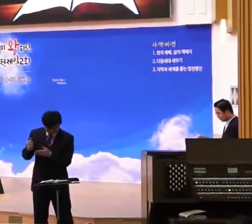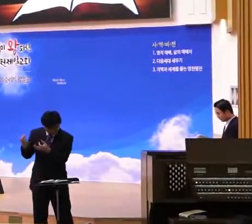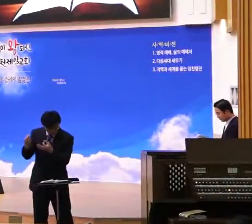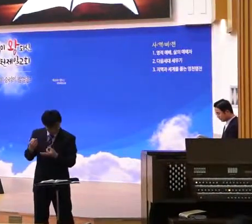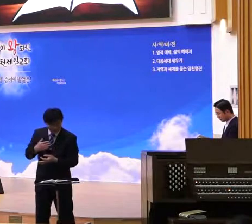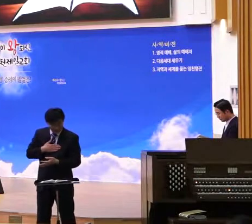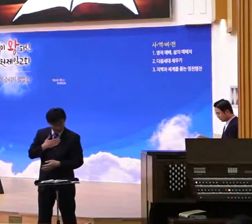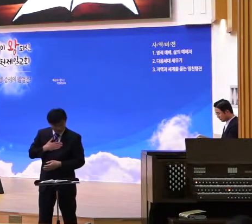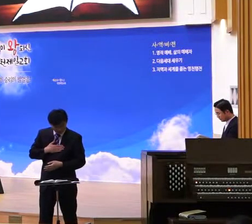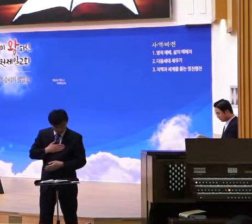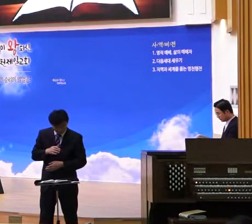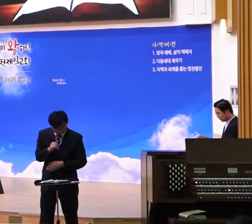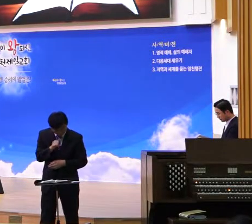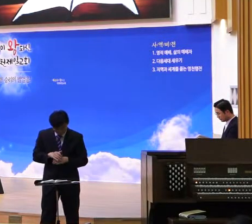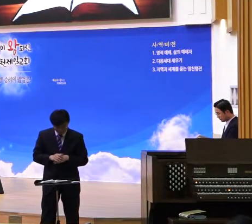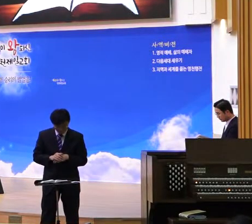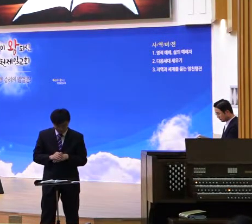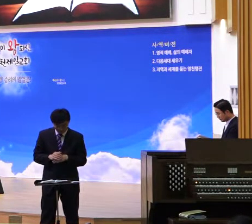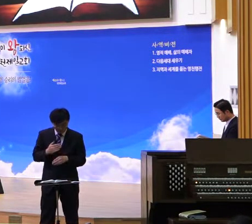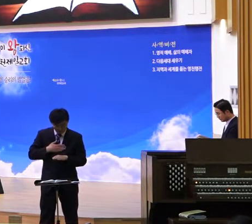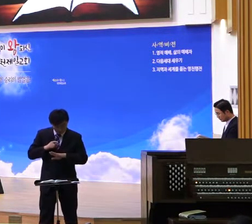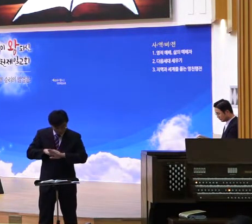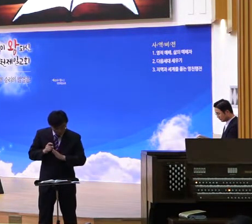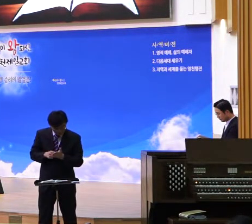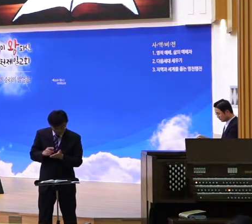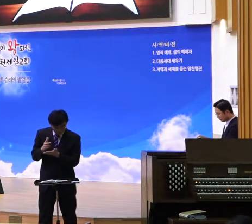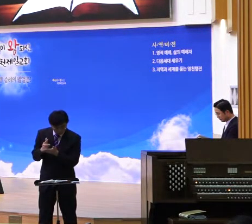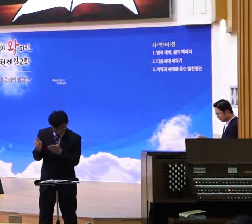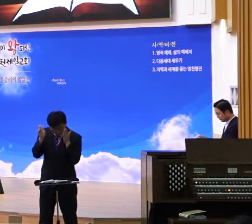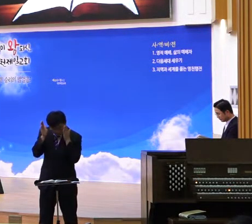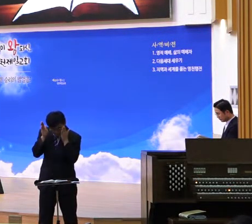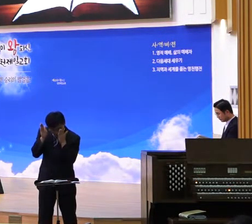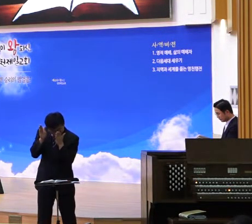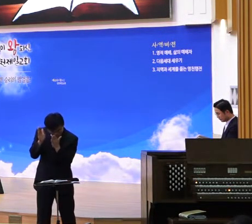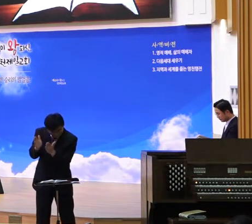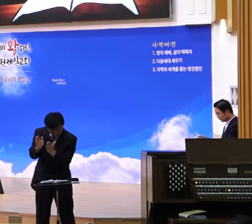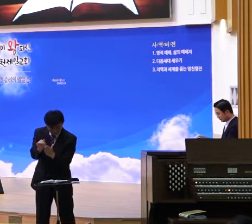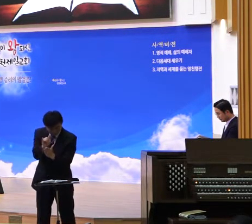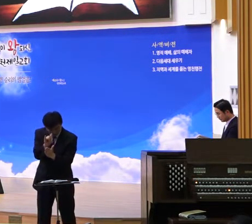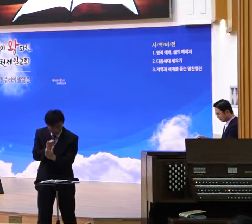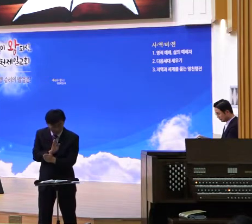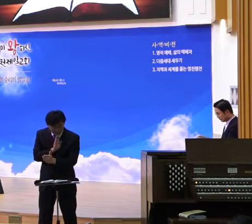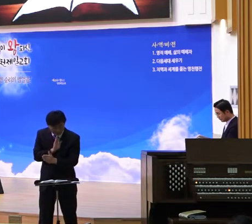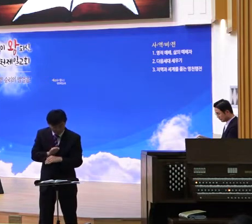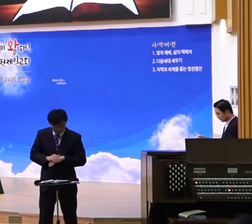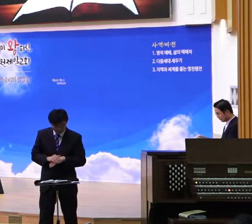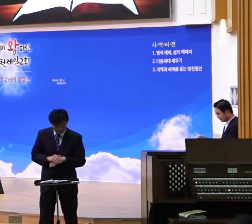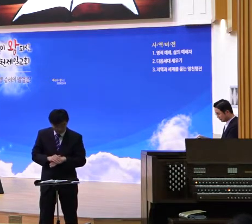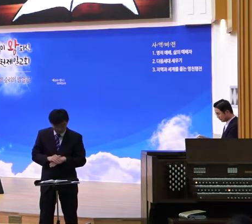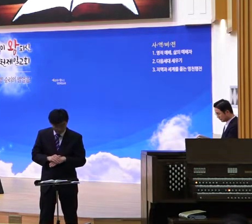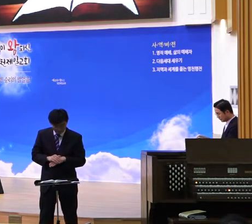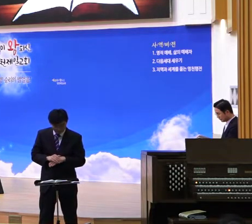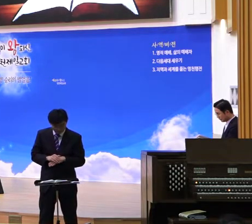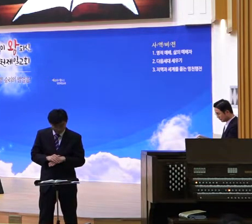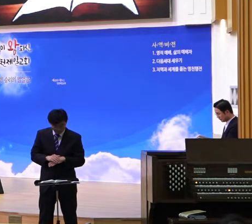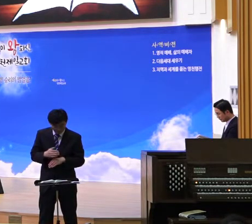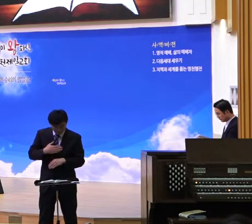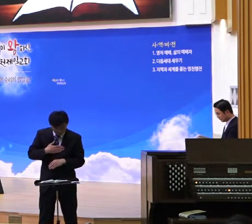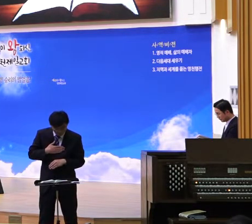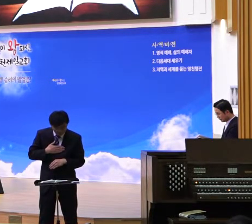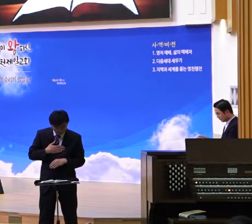나를 보시며 내 마음을 주를 향하여 어떠함을 감찰하시오니 양을 잡으려고 끌어낸 것